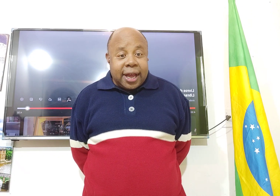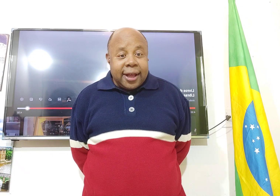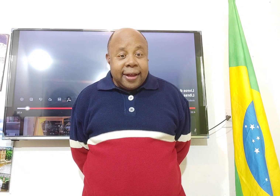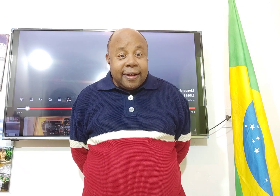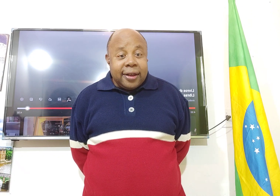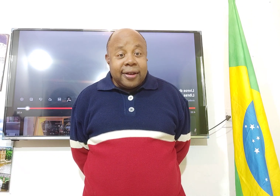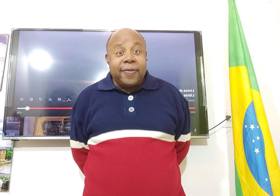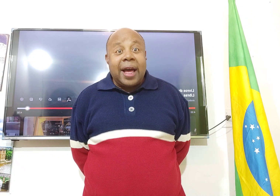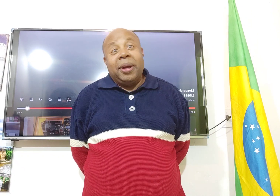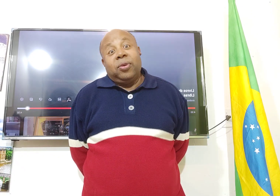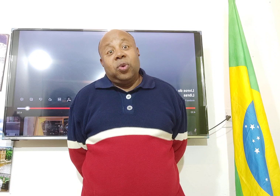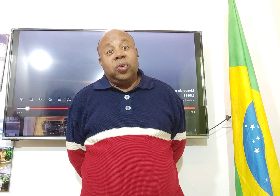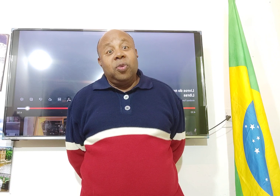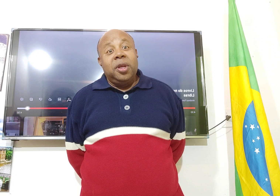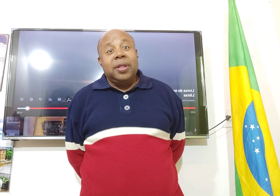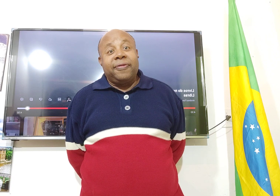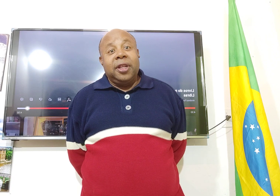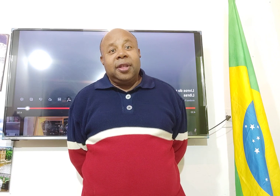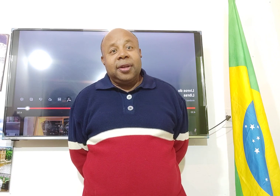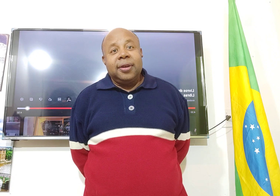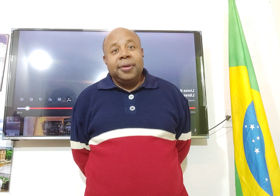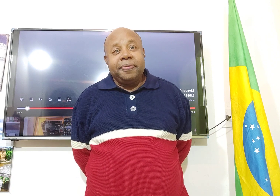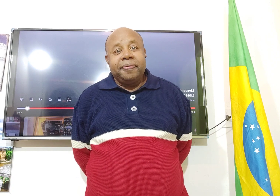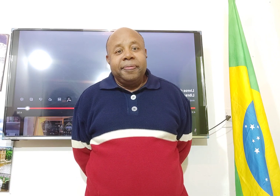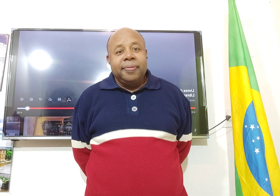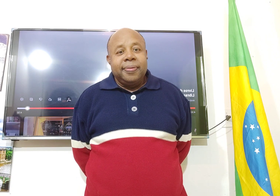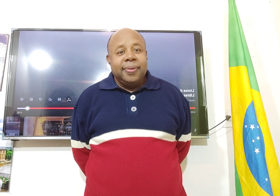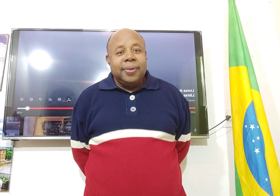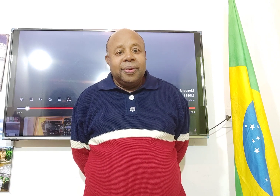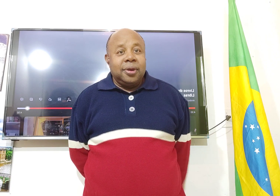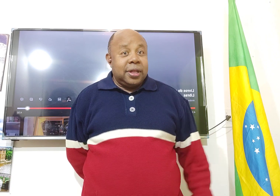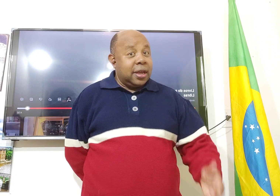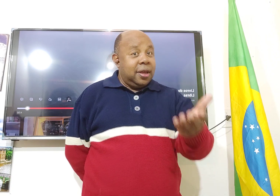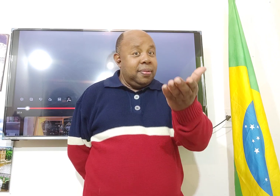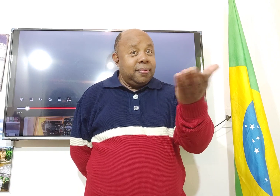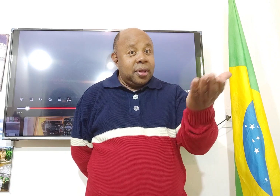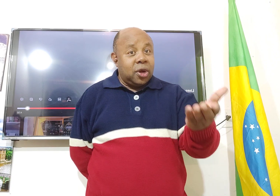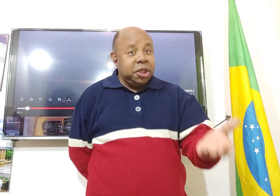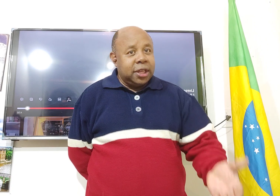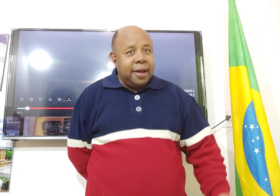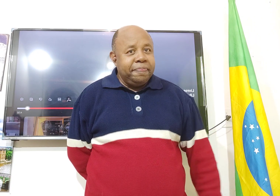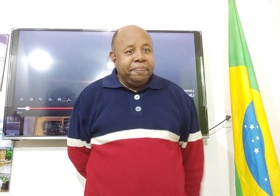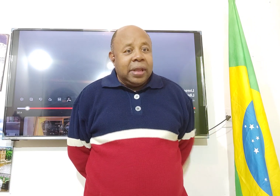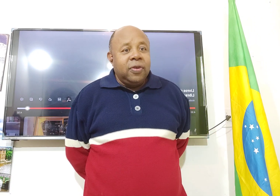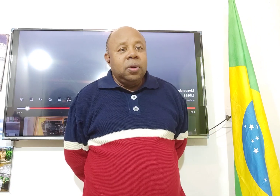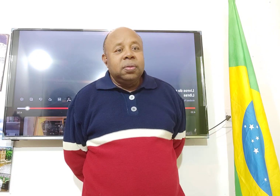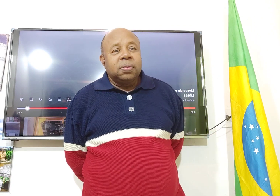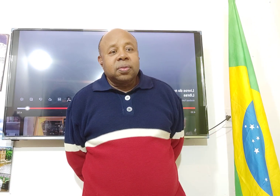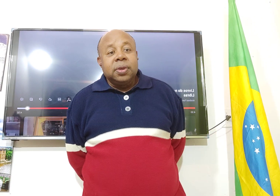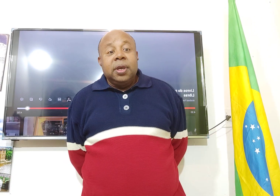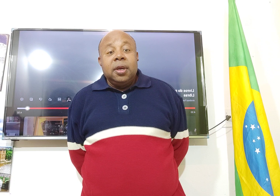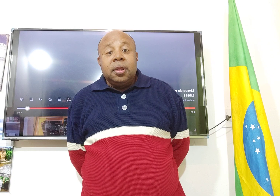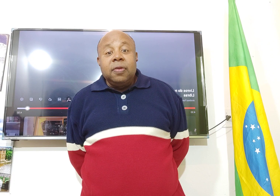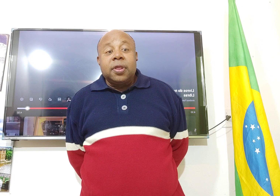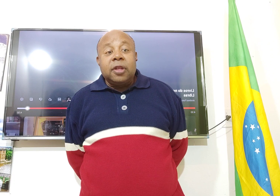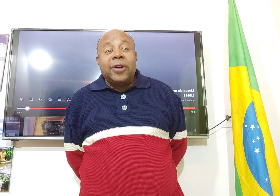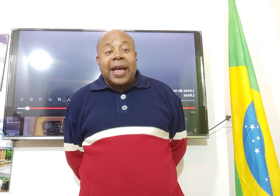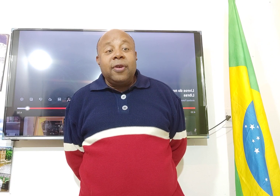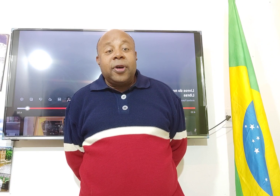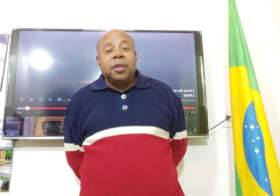já? Mas eu tô com o domínio da fita. Vai estar aqui, é só editar, viu? E se vocês falarem, eu falo que vocês